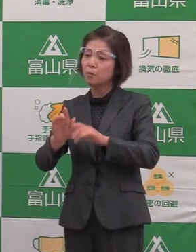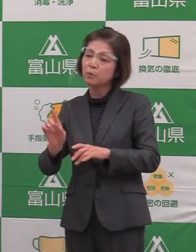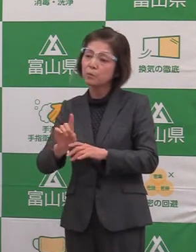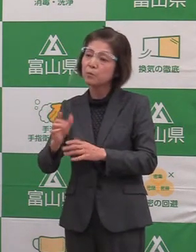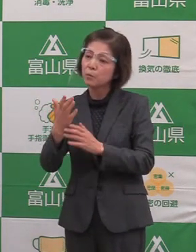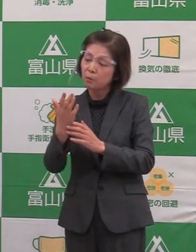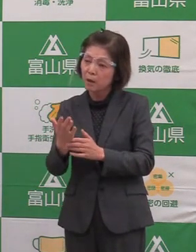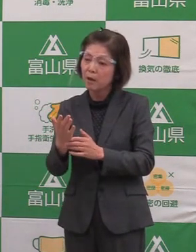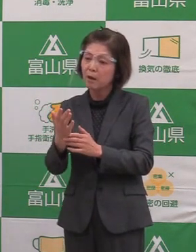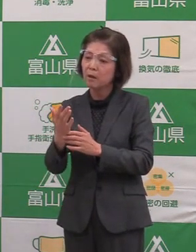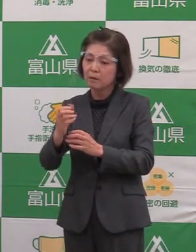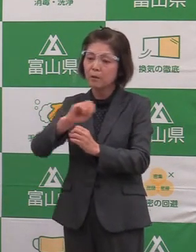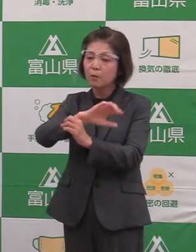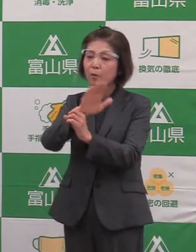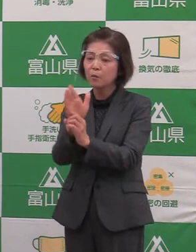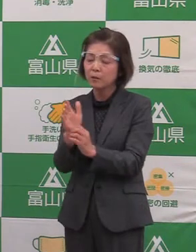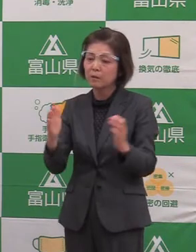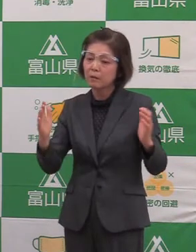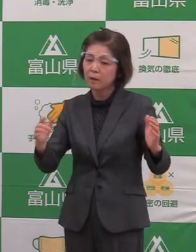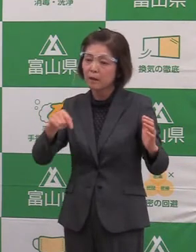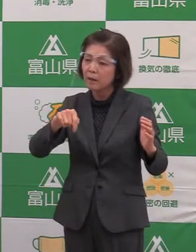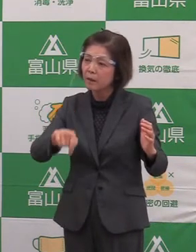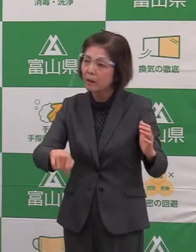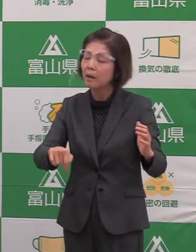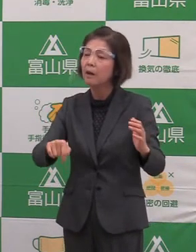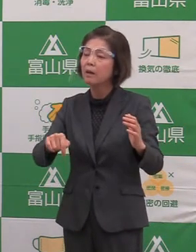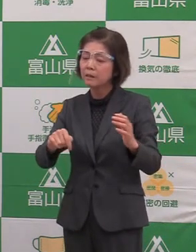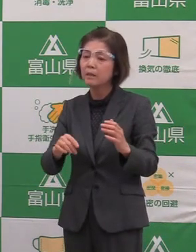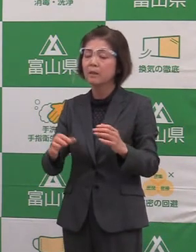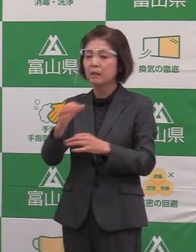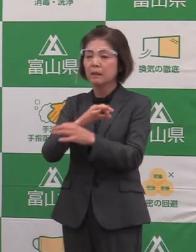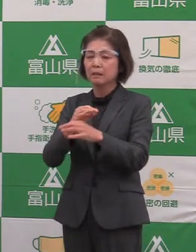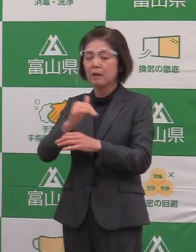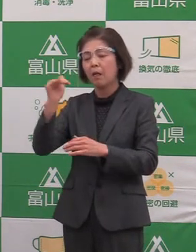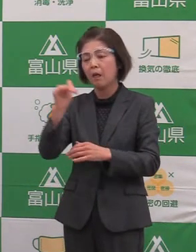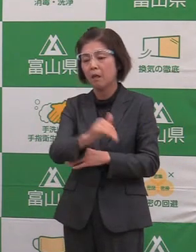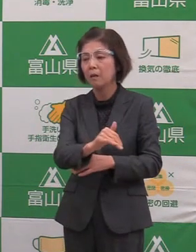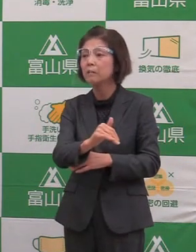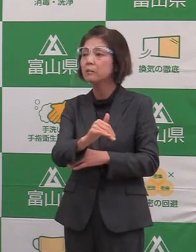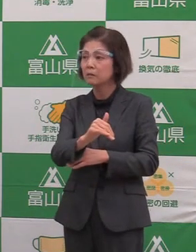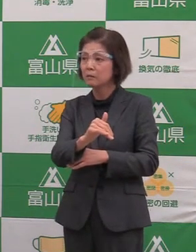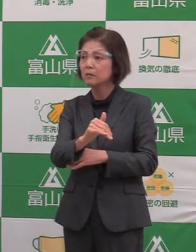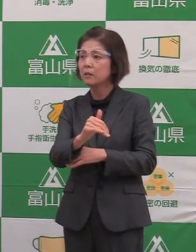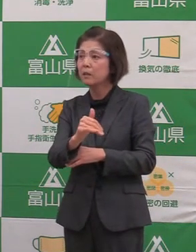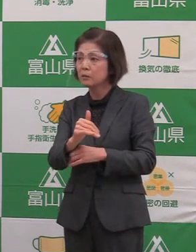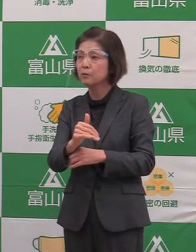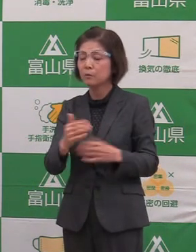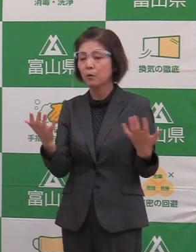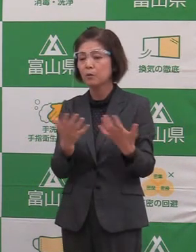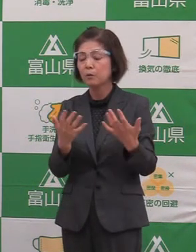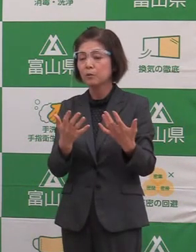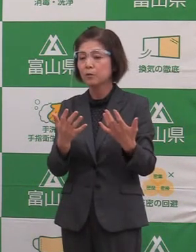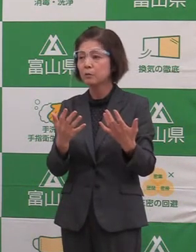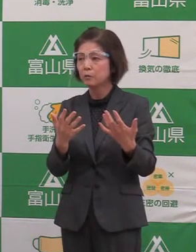このコロナ禍で傷んでおられる業界などのことを考えますと、極力社会経済活